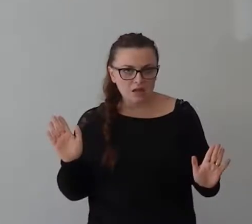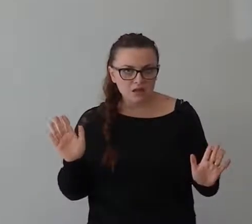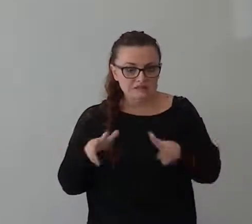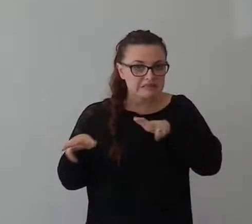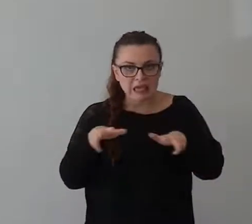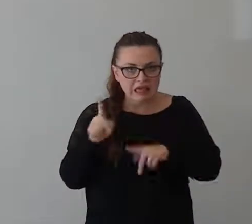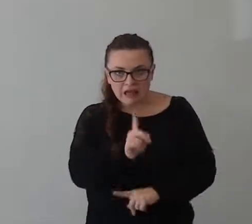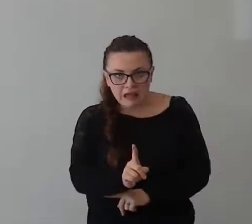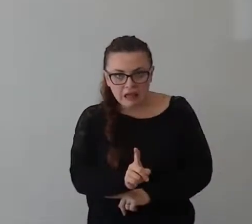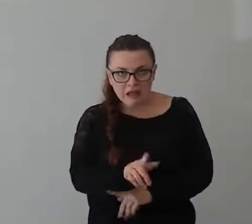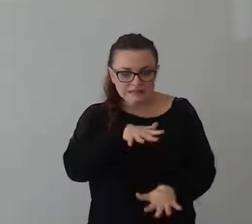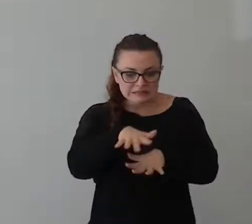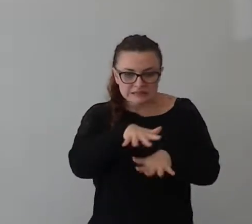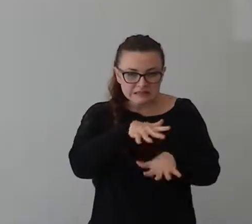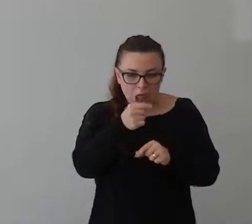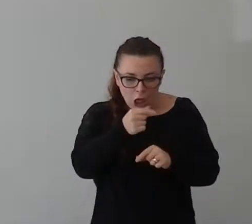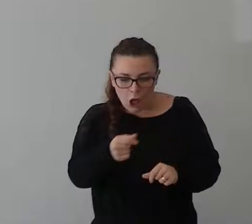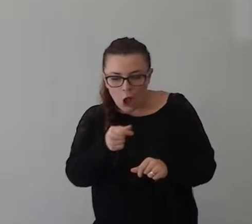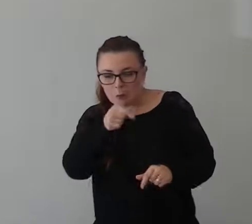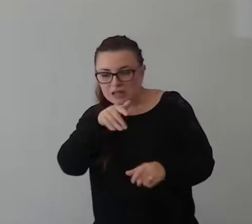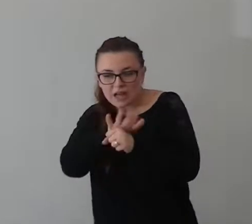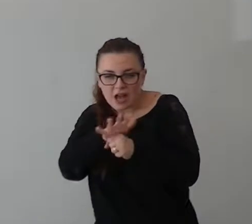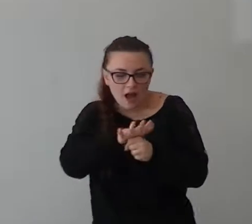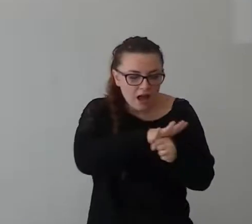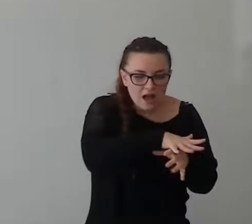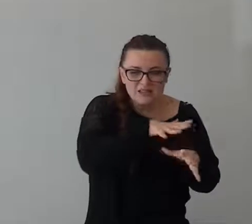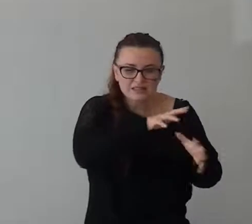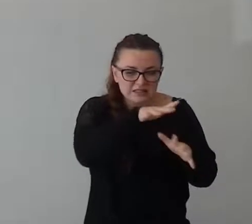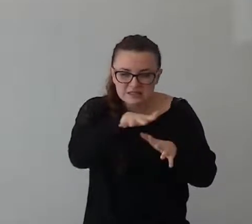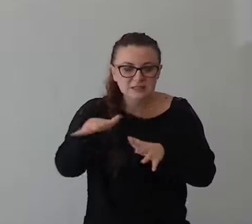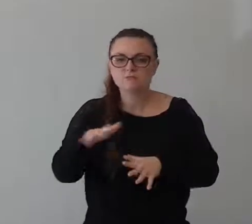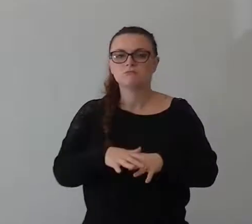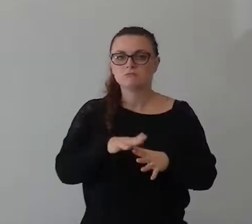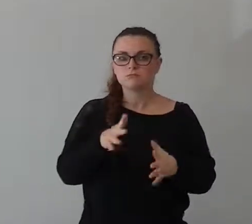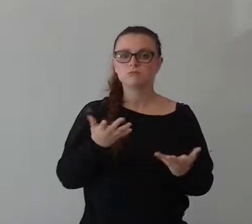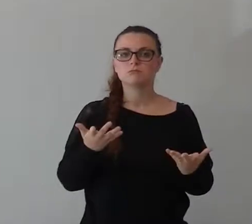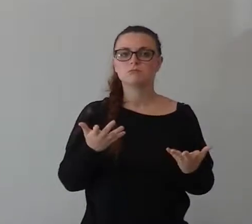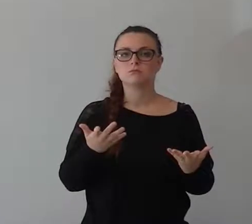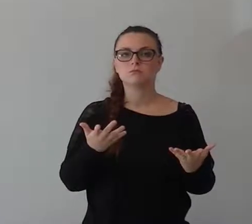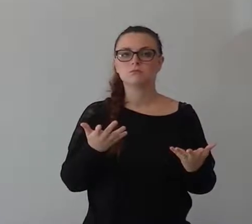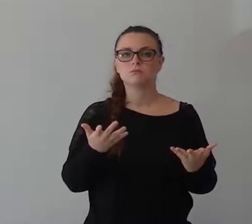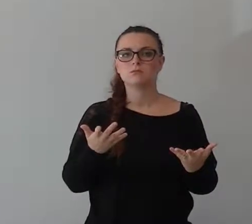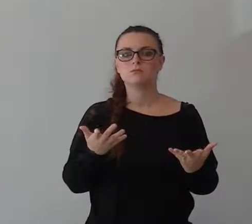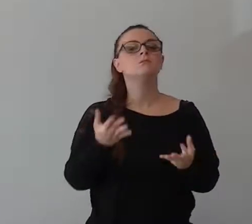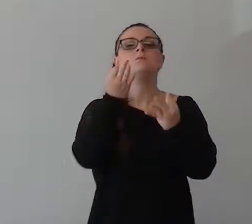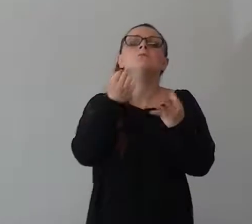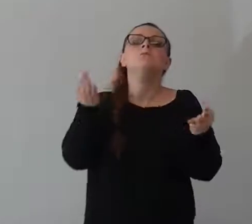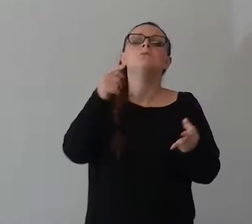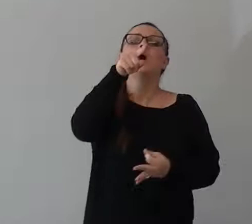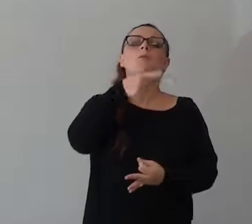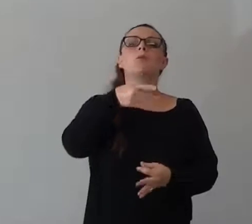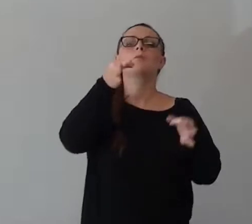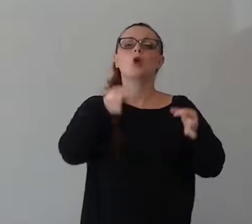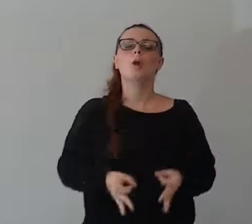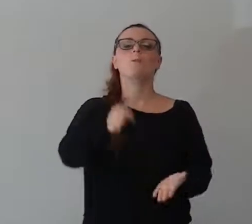senza stress familiari, senza stress di altro genere di lavoro. Bene, sei nella posizione migliore,